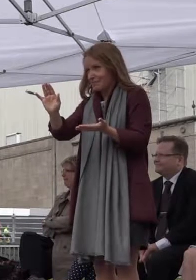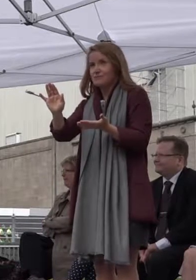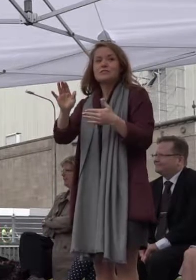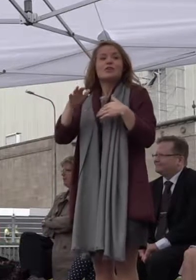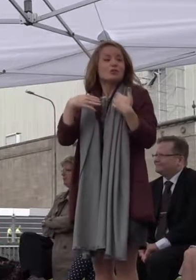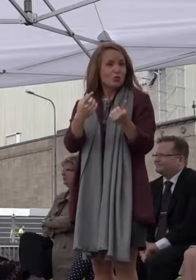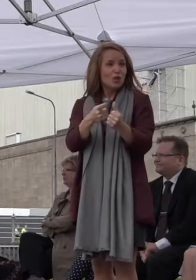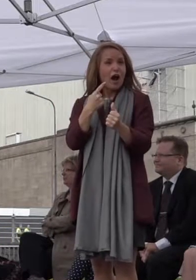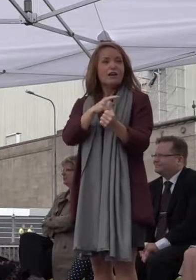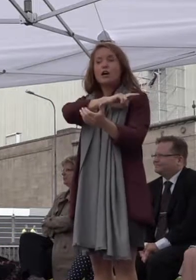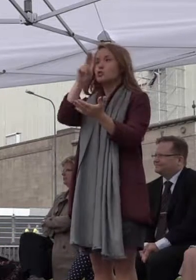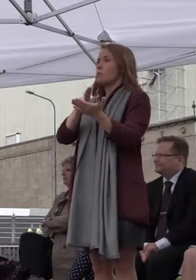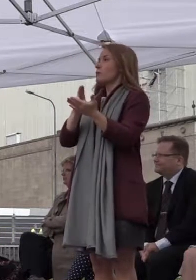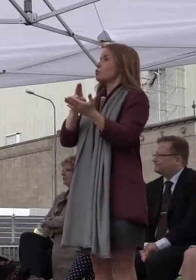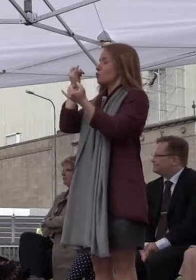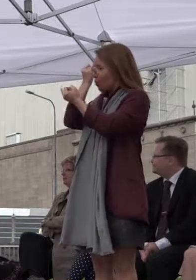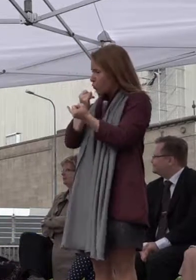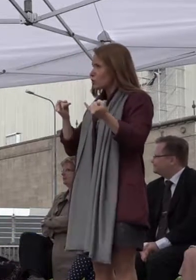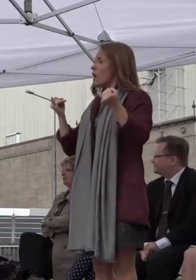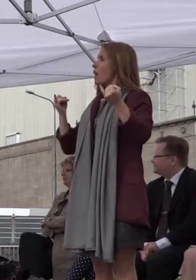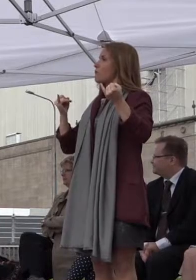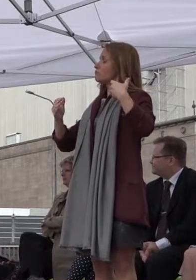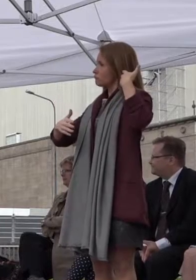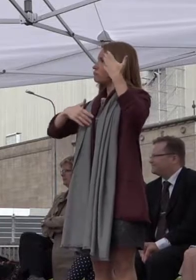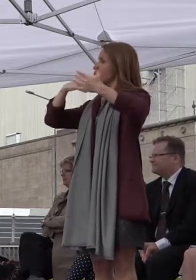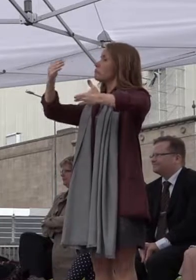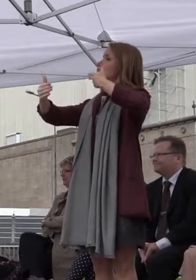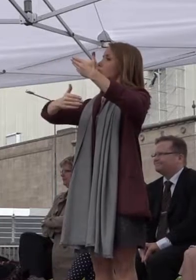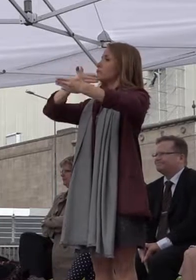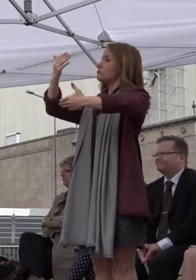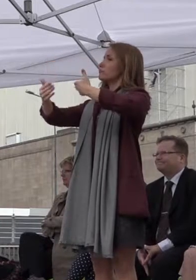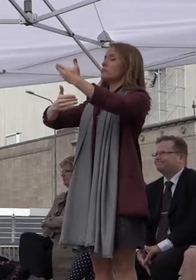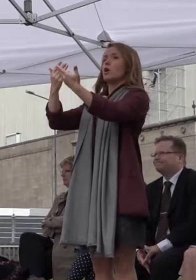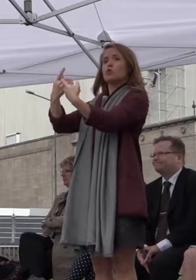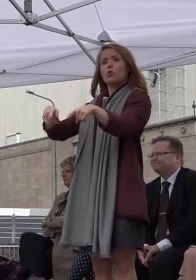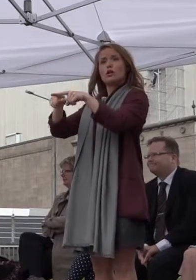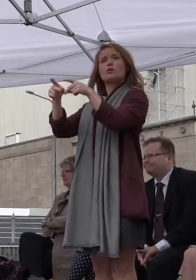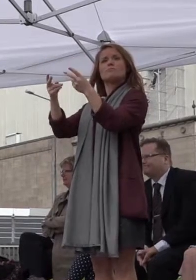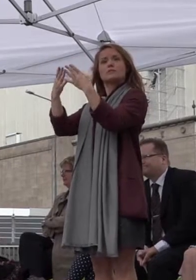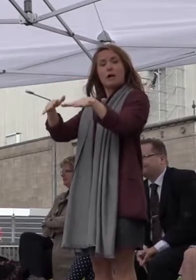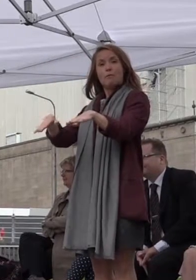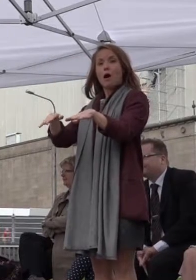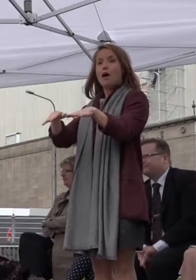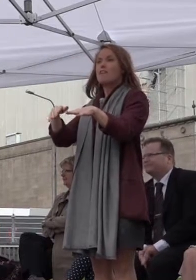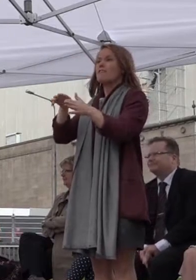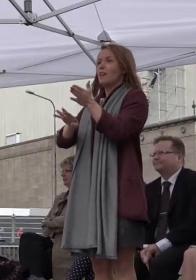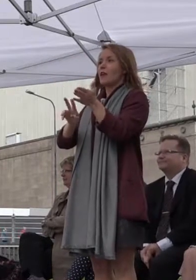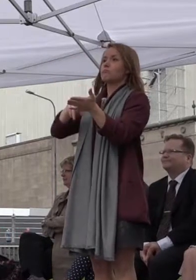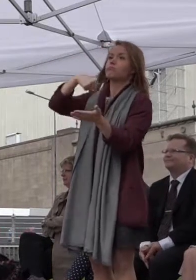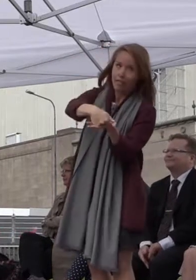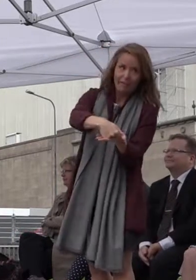tätä sopimusta kunnialla eteenpäin ja panemaan sitä toimeksi niin, että emme